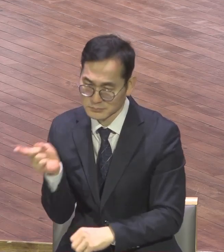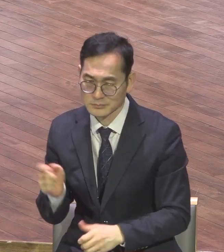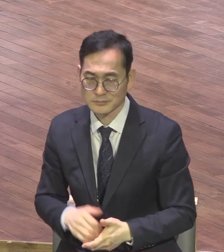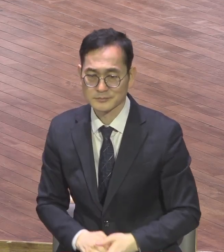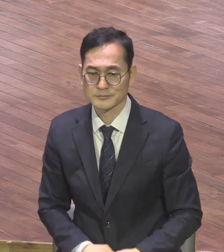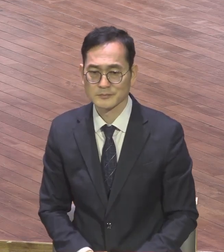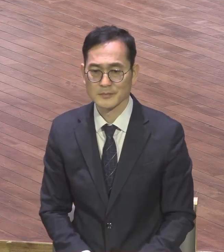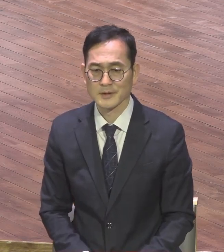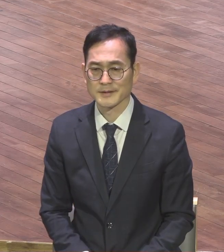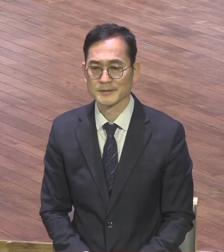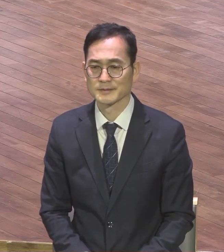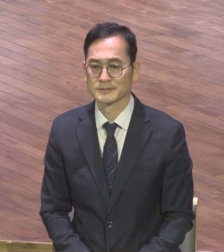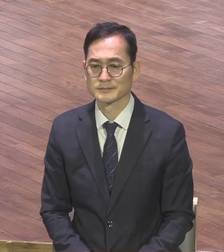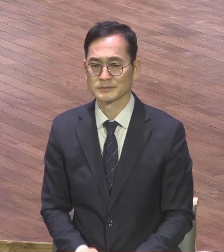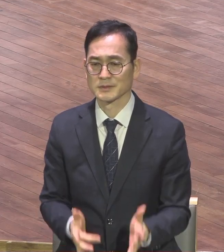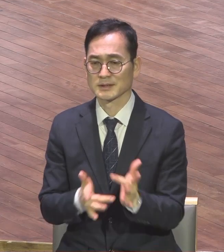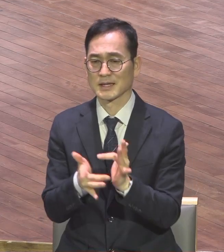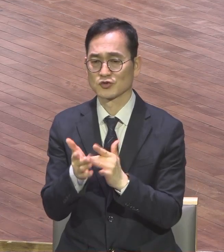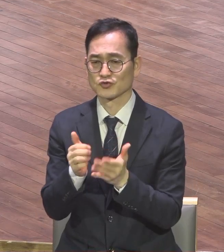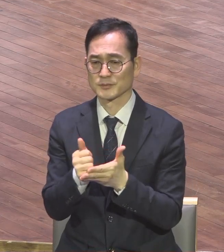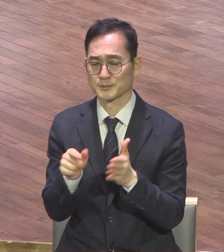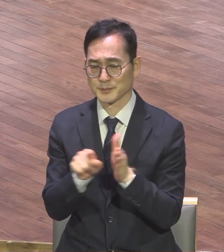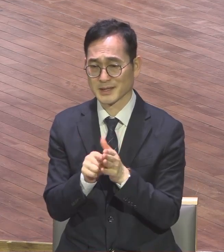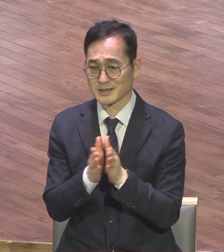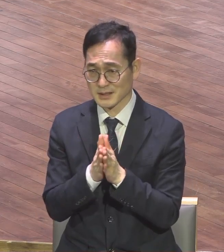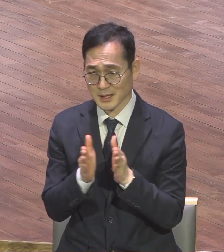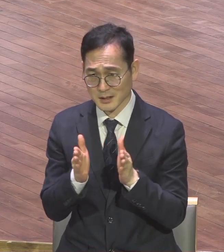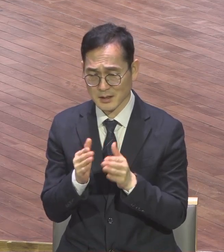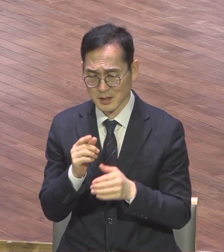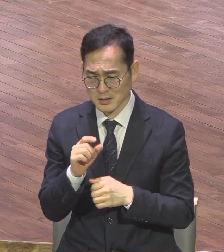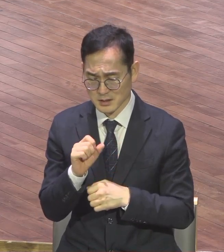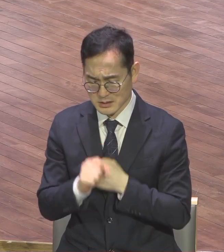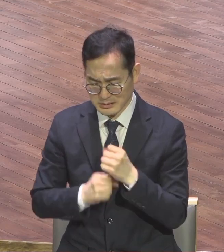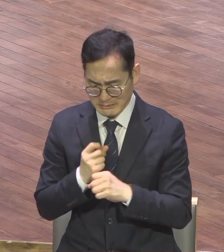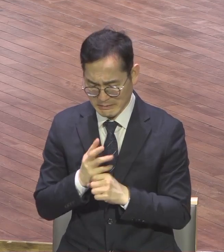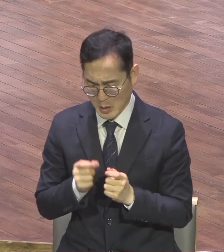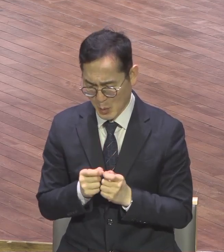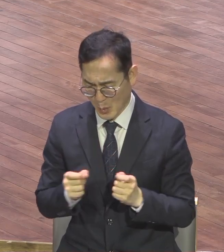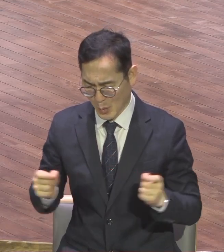년 됐다고 그런 초심이 없어졌습니까?